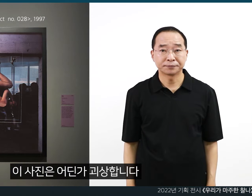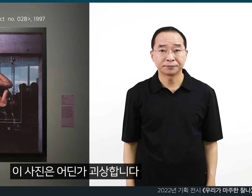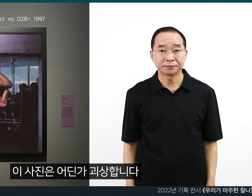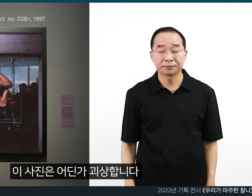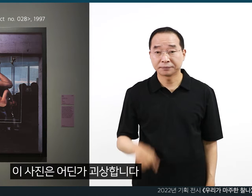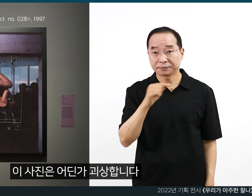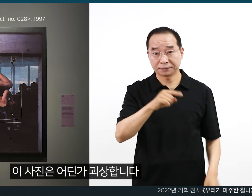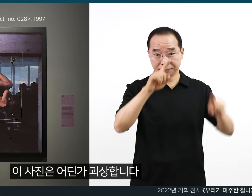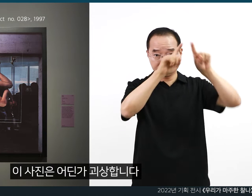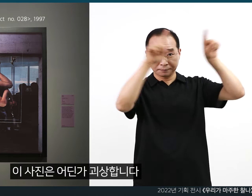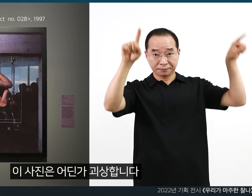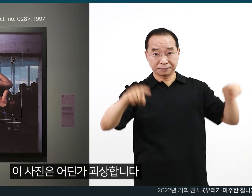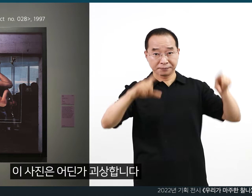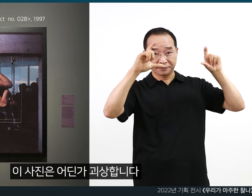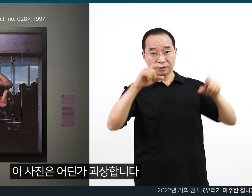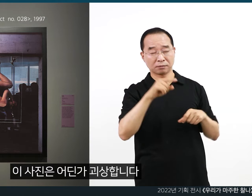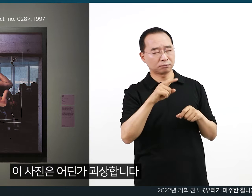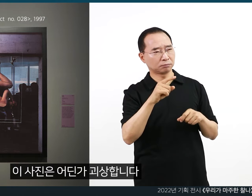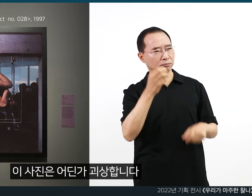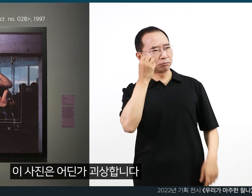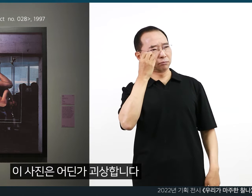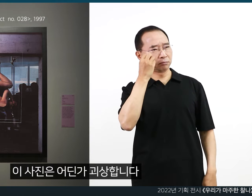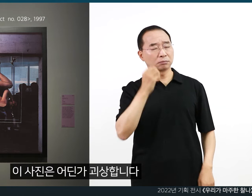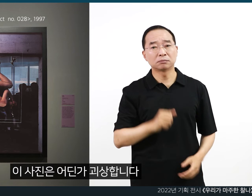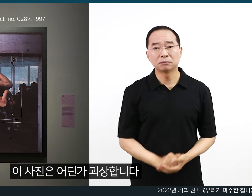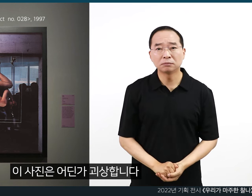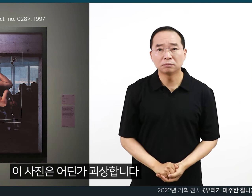이 사진은 어딘가 괴상합니다.